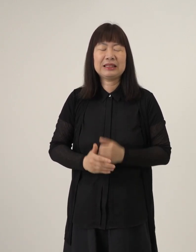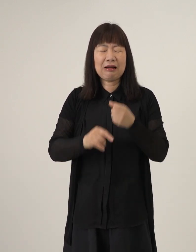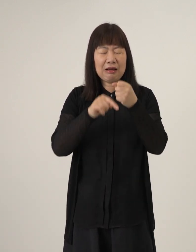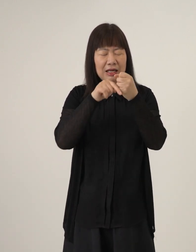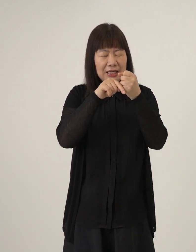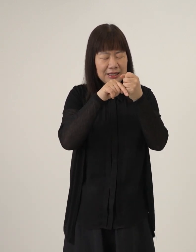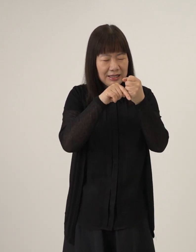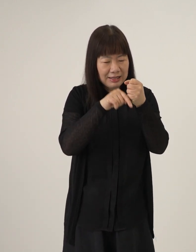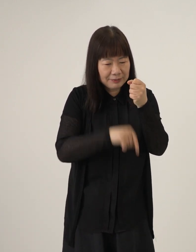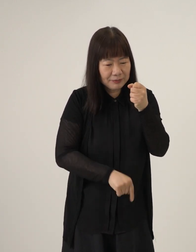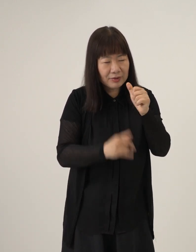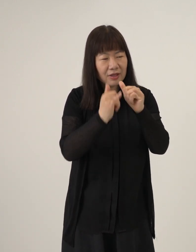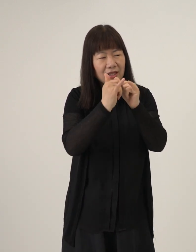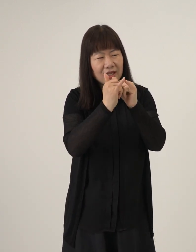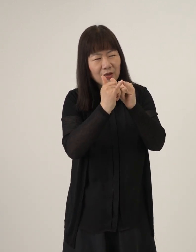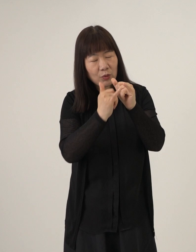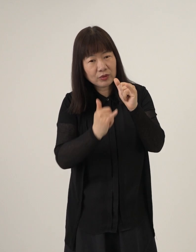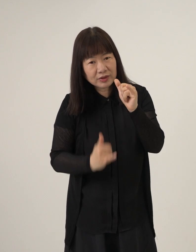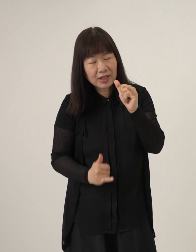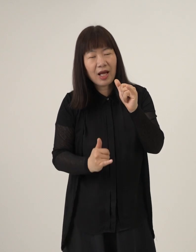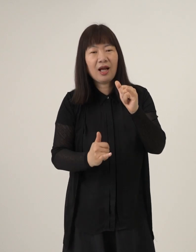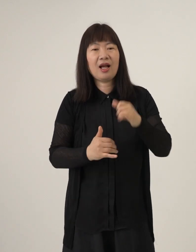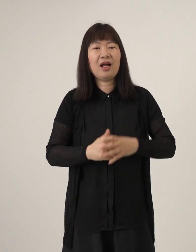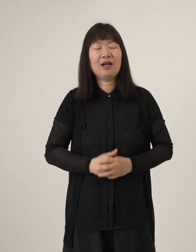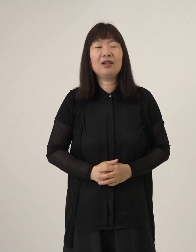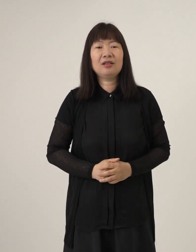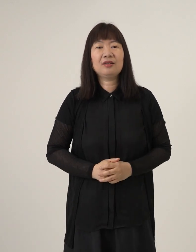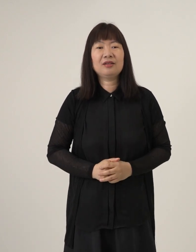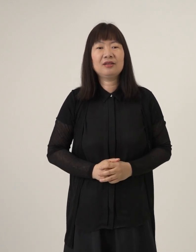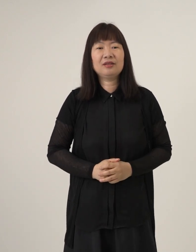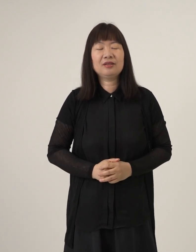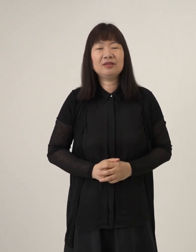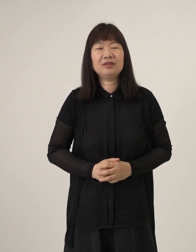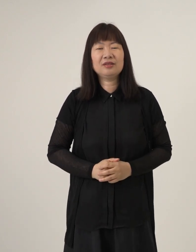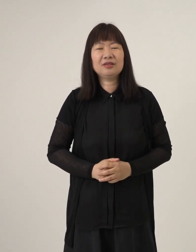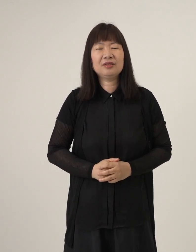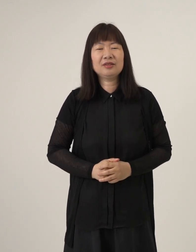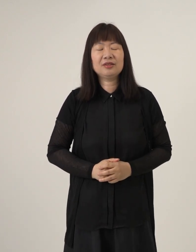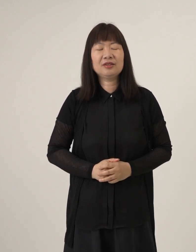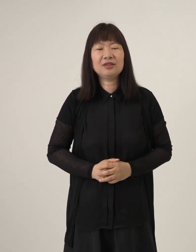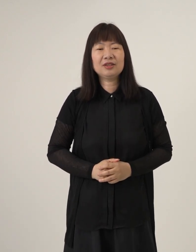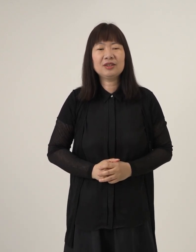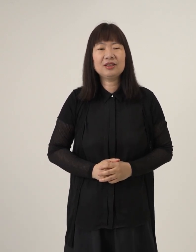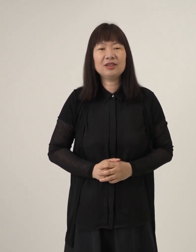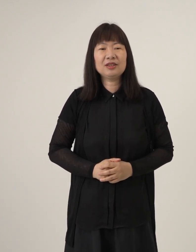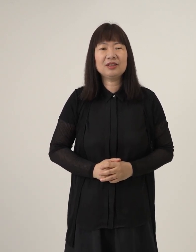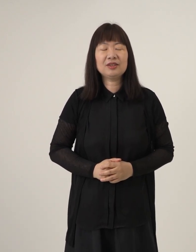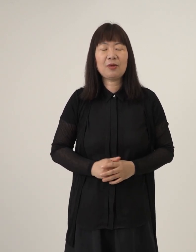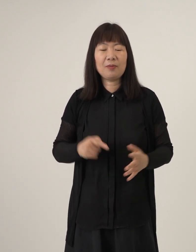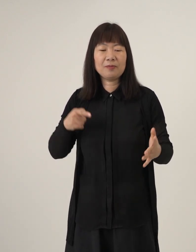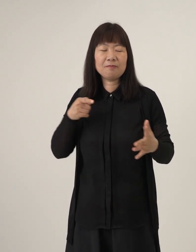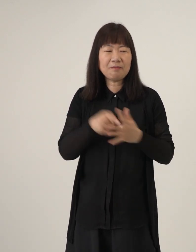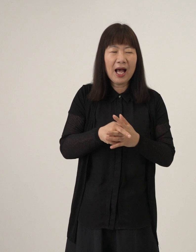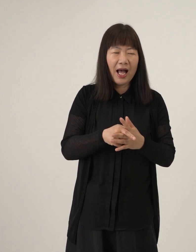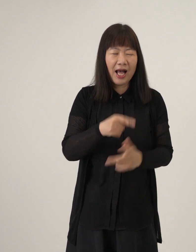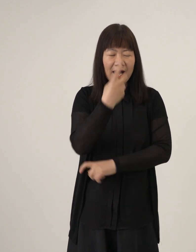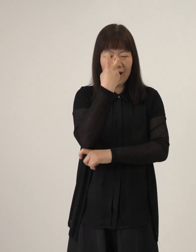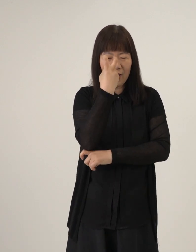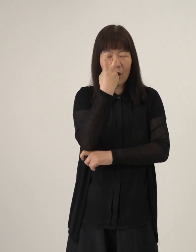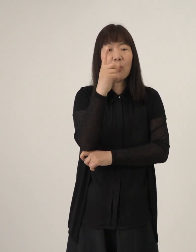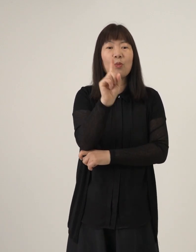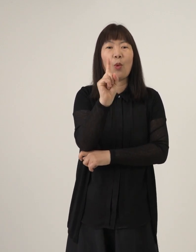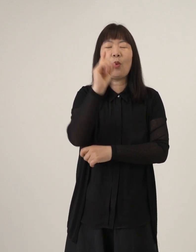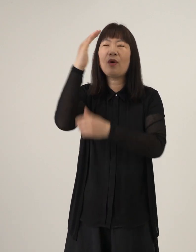깊은 역사의 정통을 뭘로 관통하냐 하면 하나님의